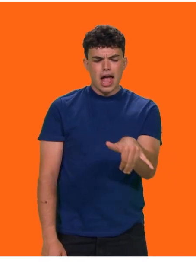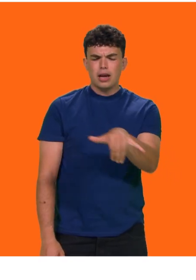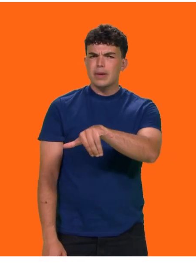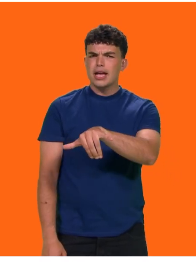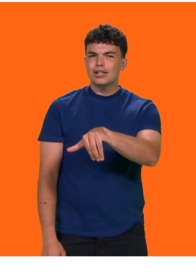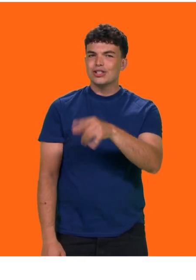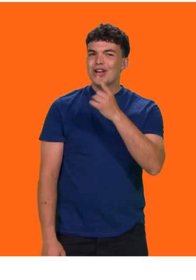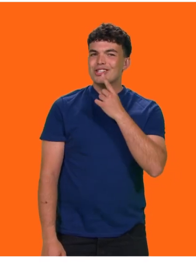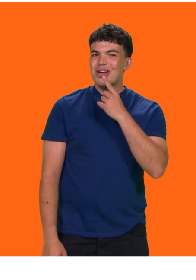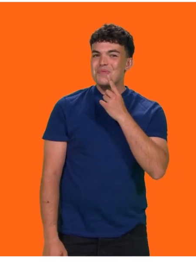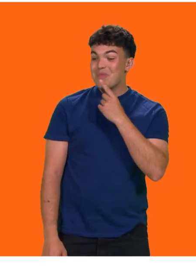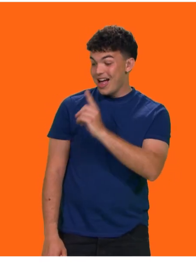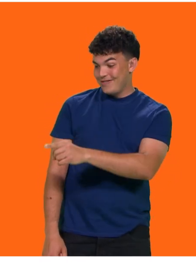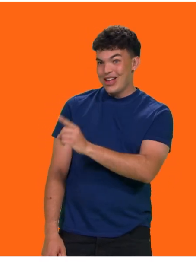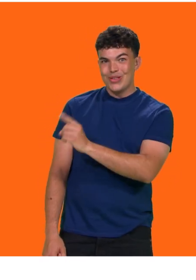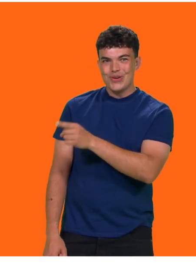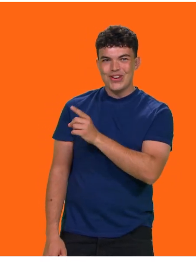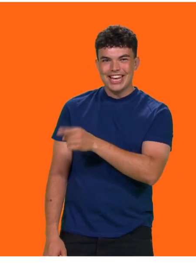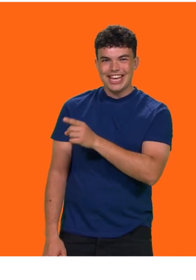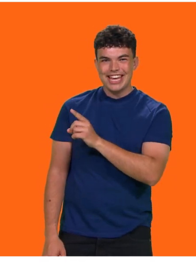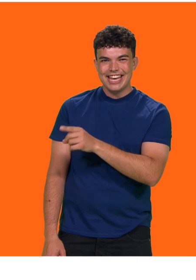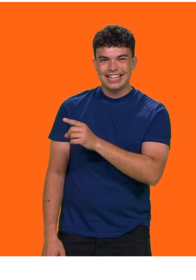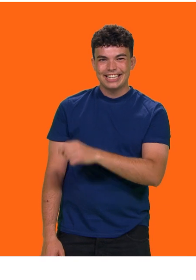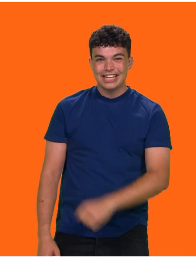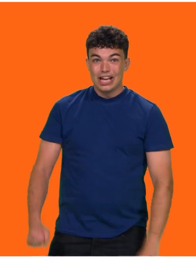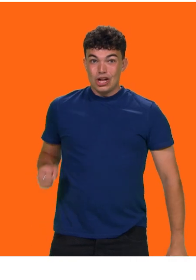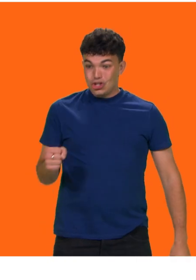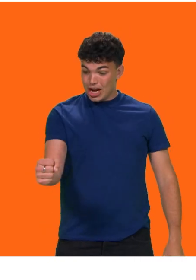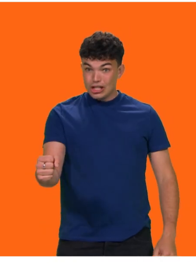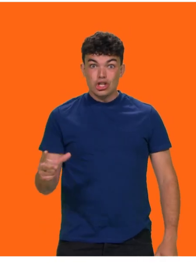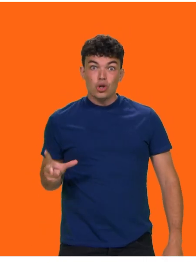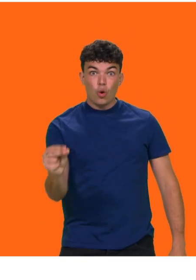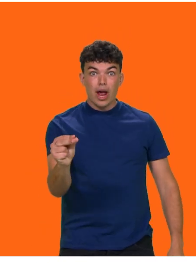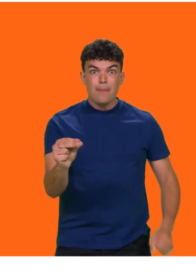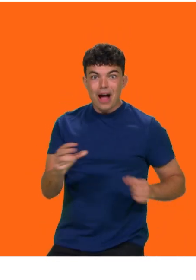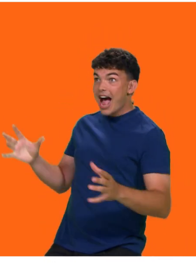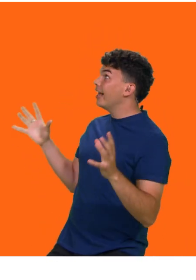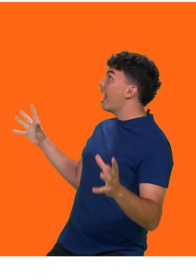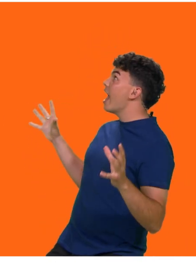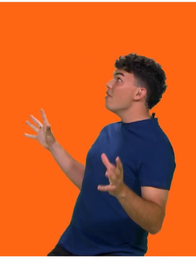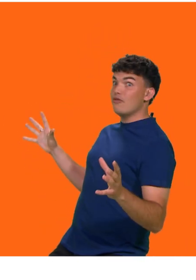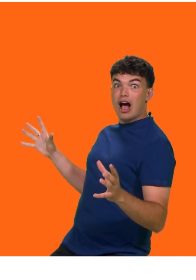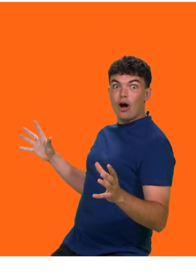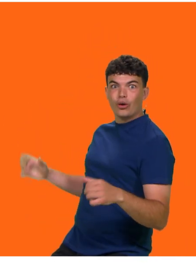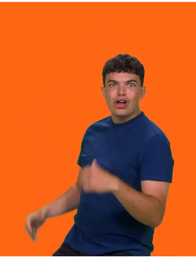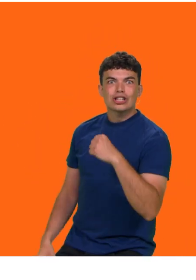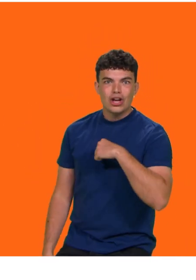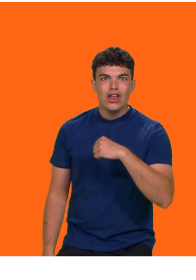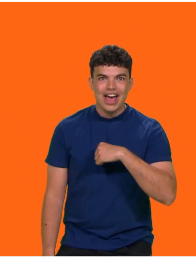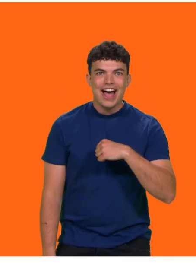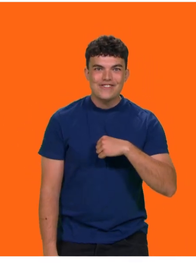yn gerbyd, dyma fyddwn ni. Tren sy'n chwym ac